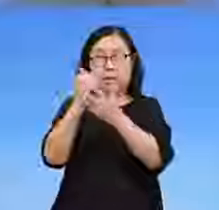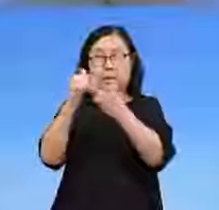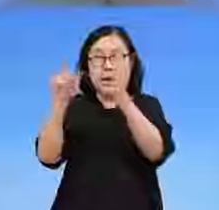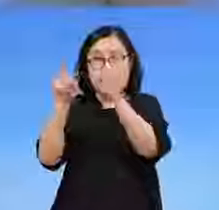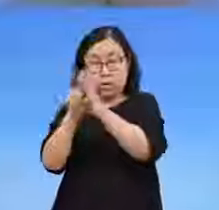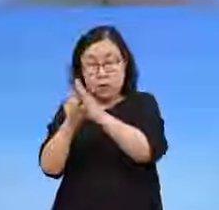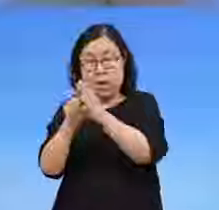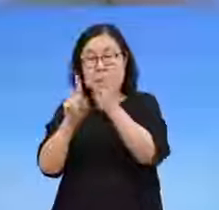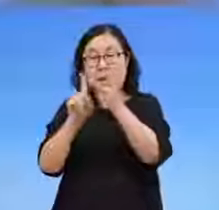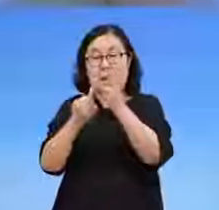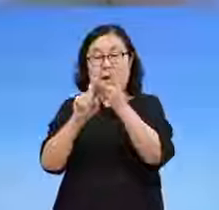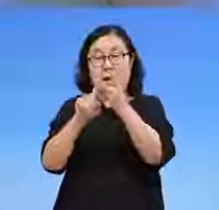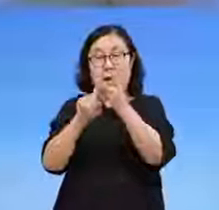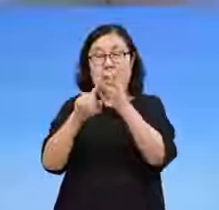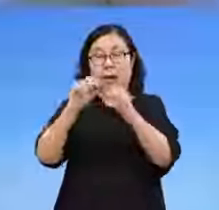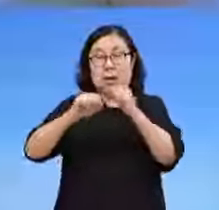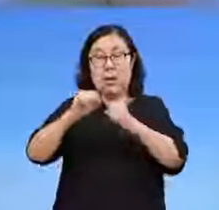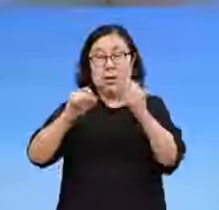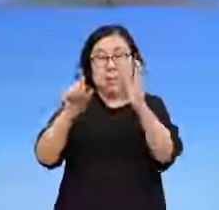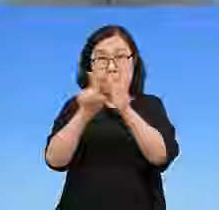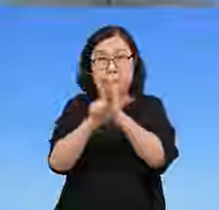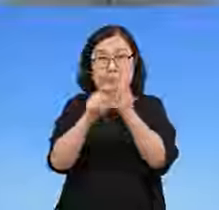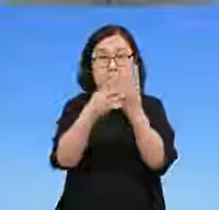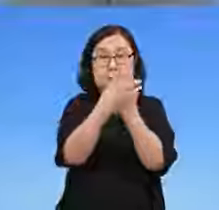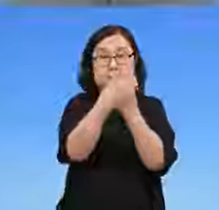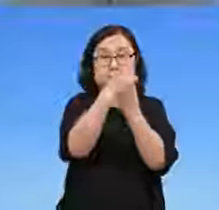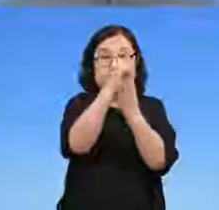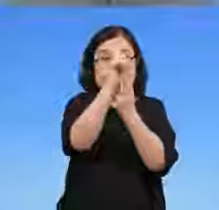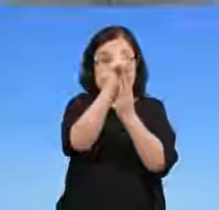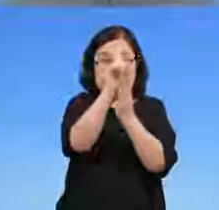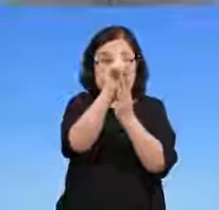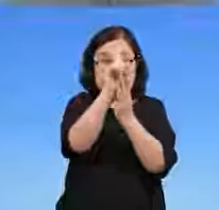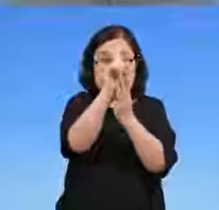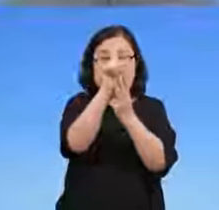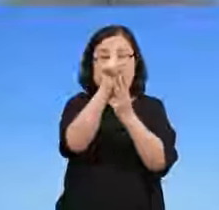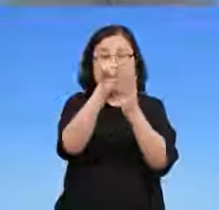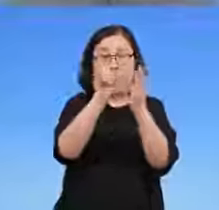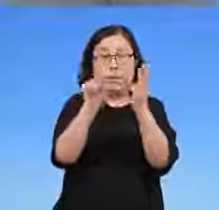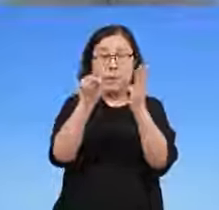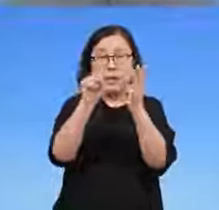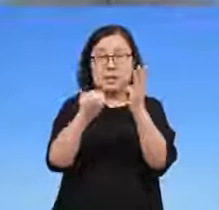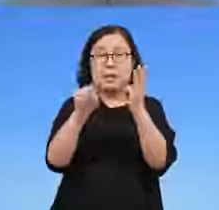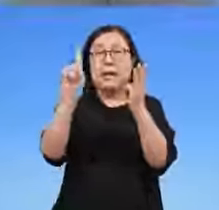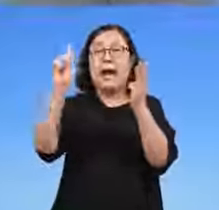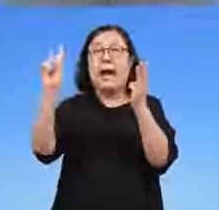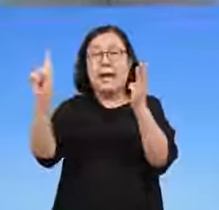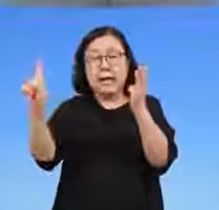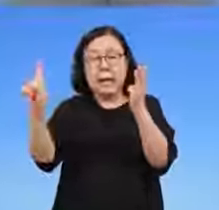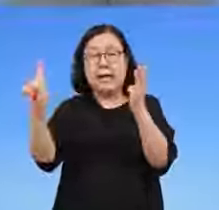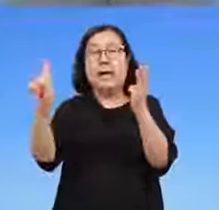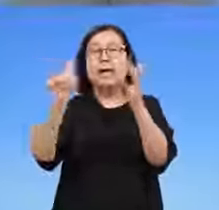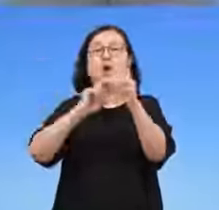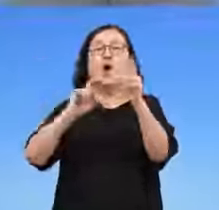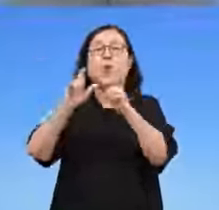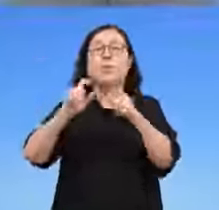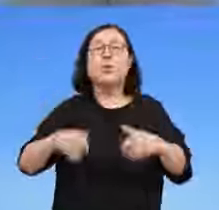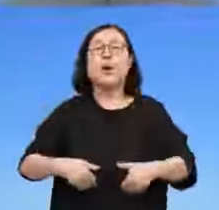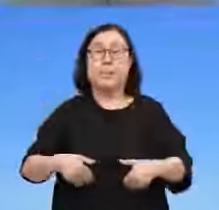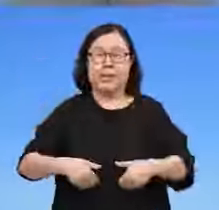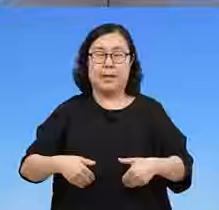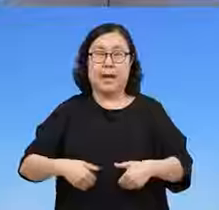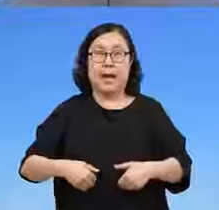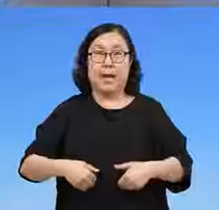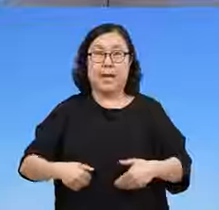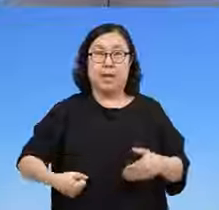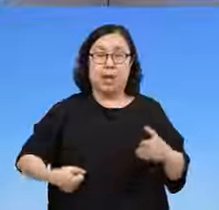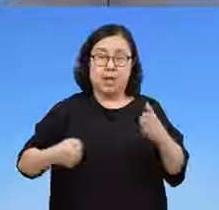행동하는 믿음, 각자가 이것으로 쌓여졌는데 이것만 가지고는 중풍병자 못 살렸습니다. 그래서